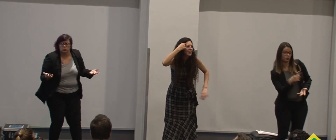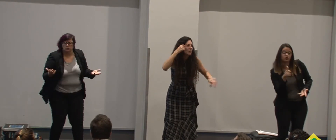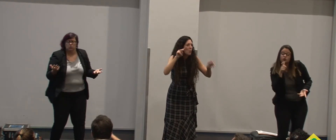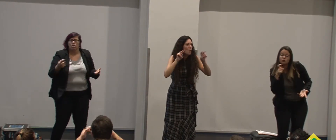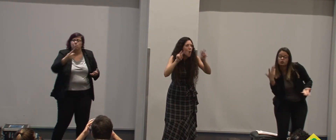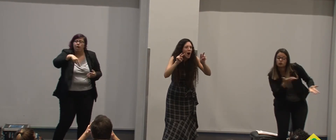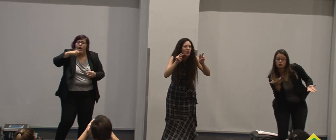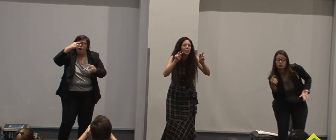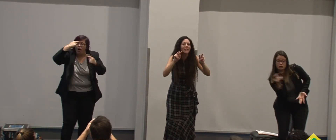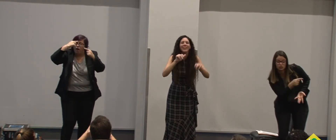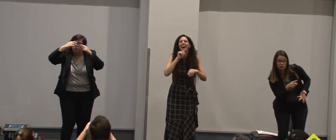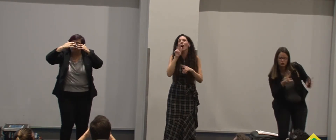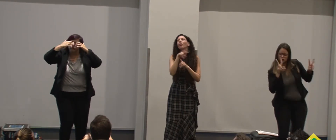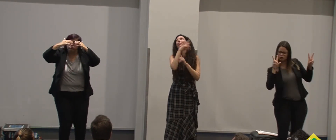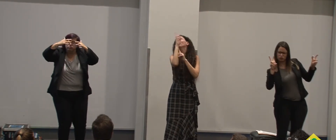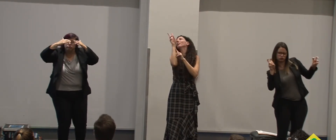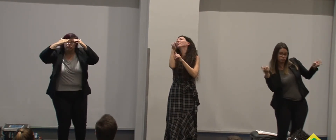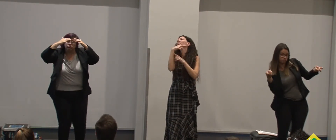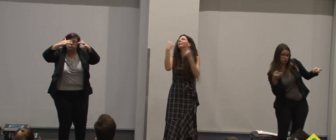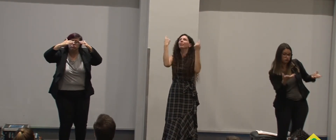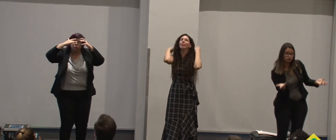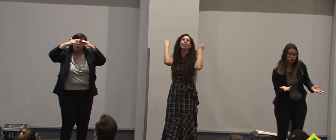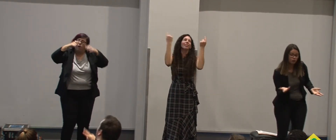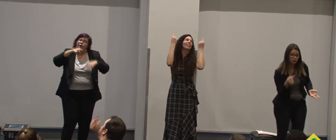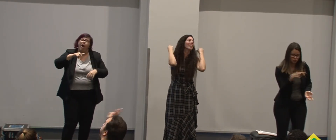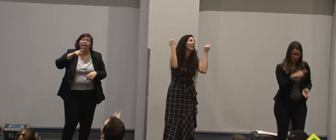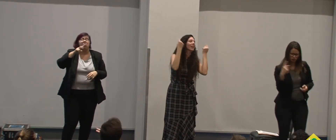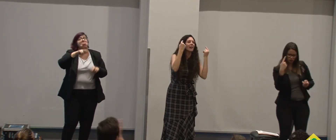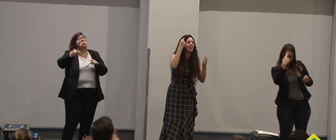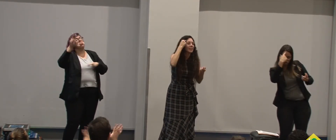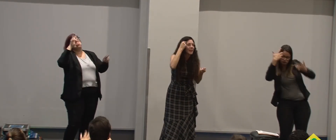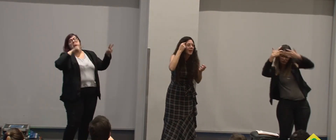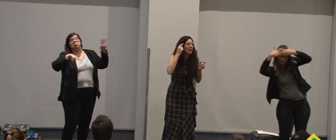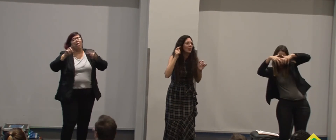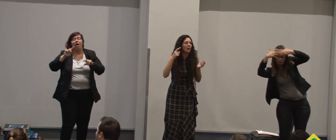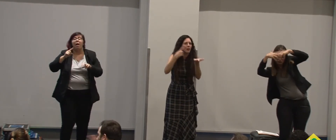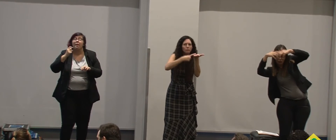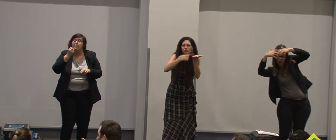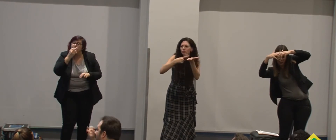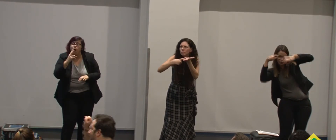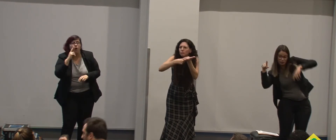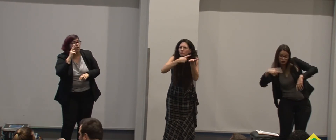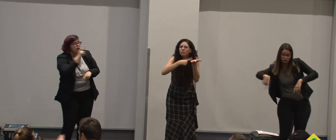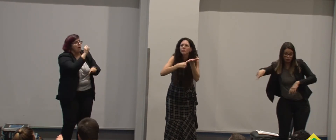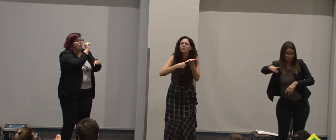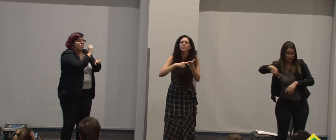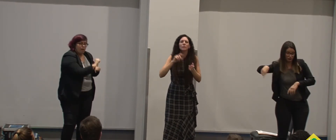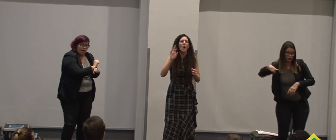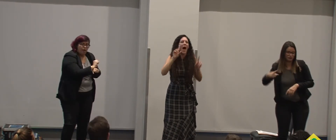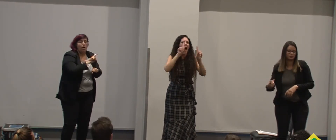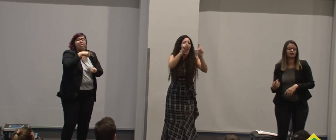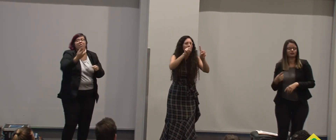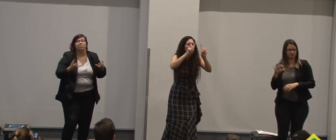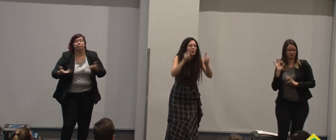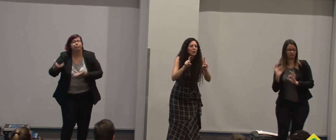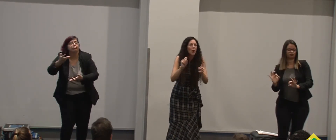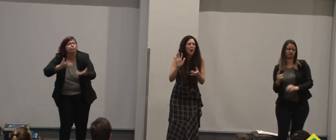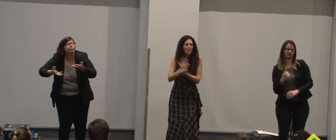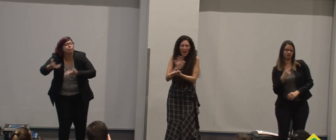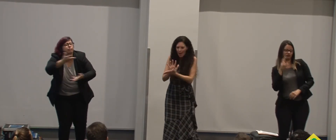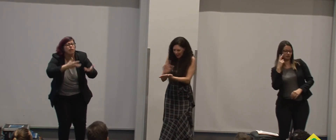que eles fixem, eles têm que assistir, mas prestar atenção, para que eles fixem aquilo que está sendo